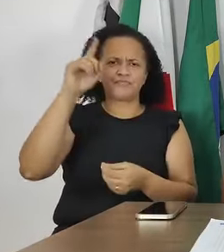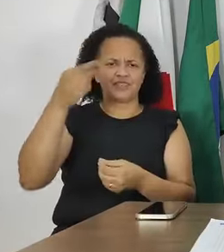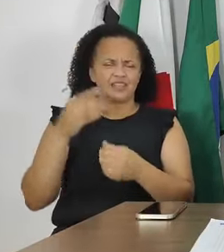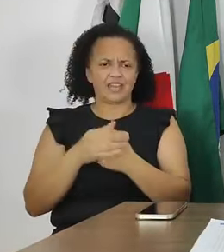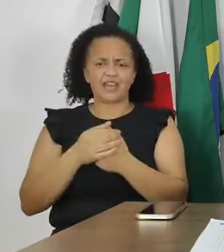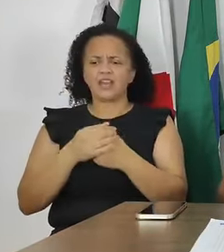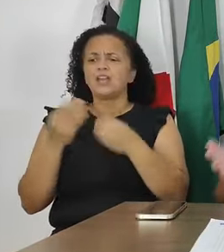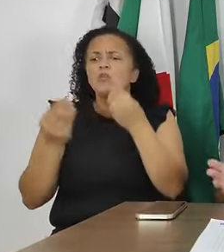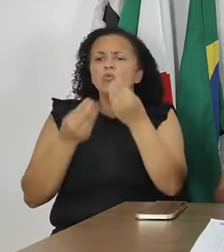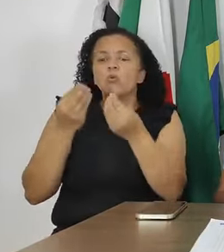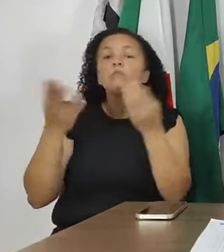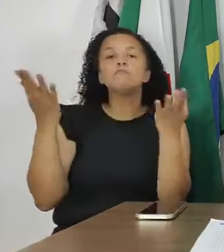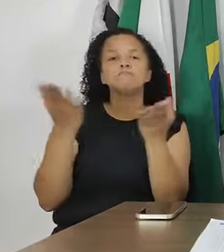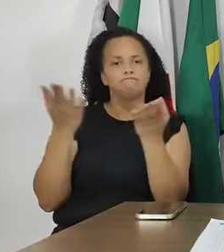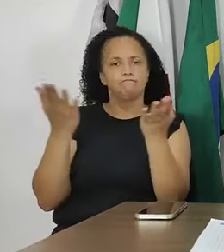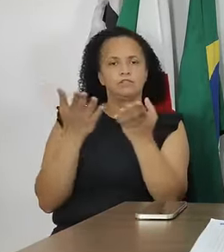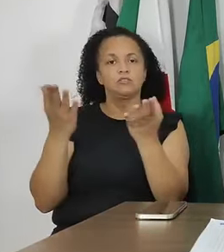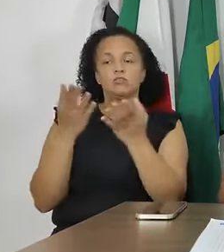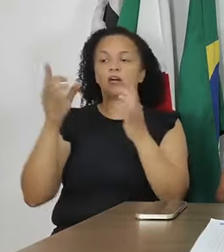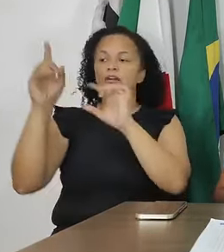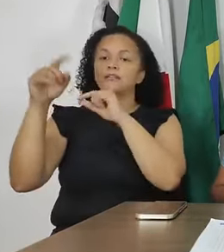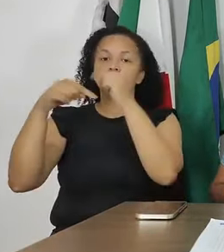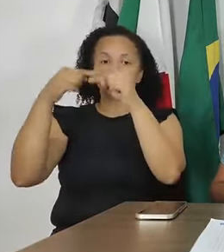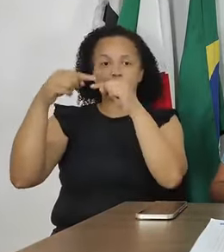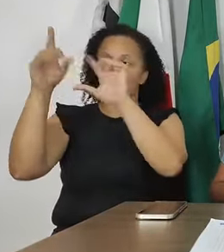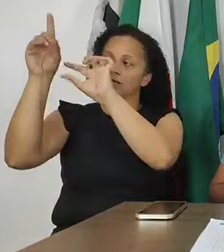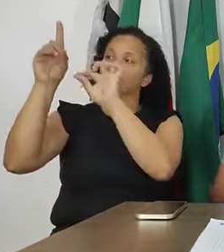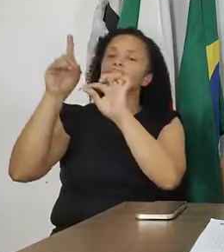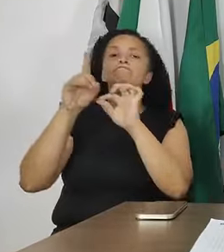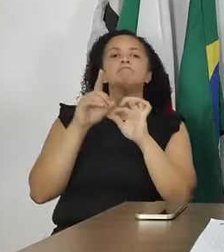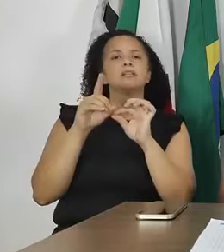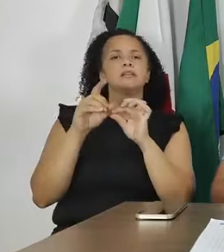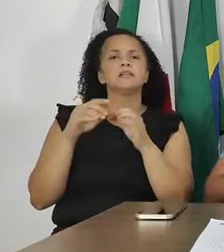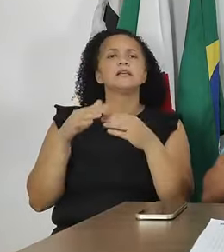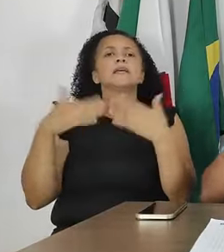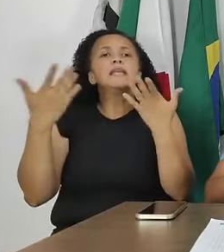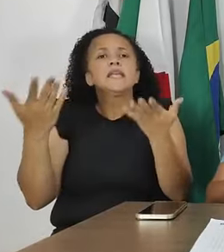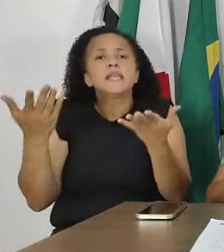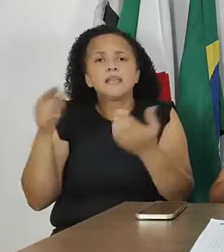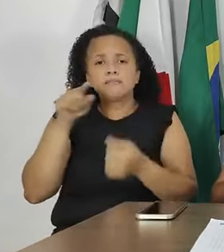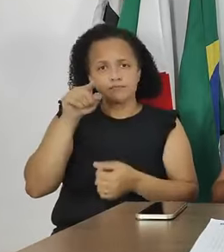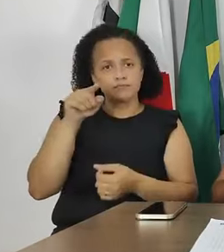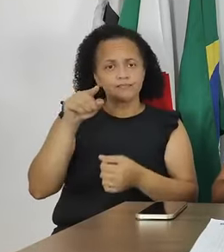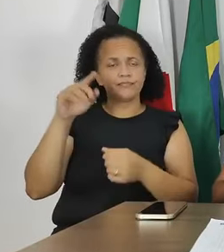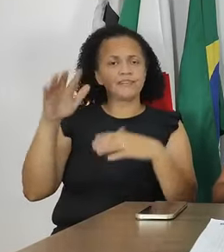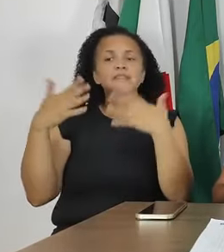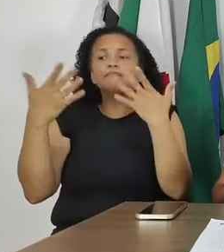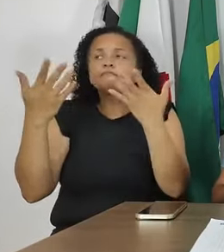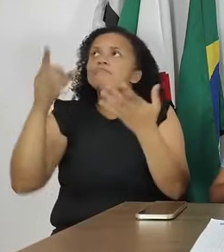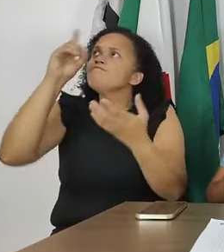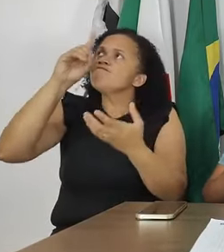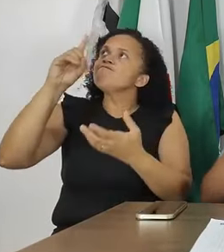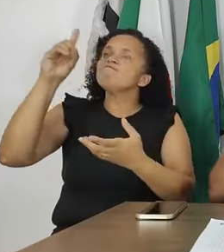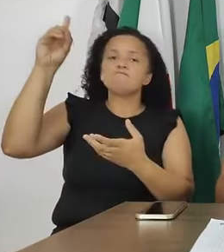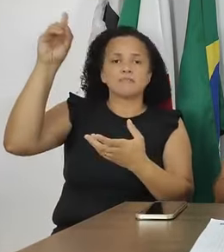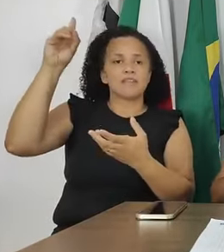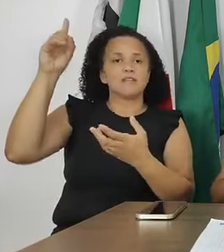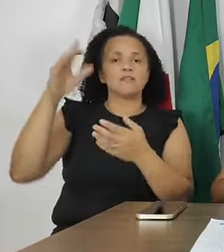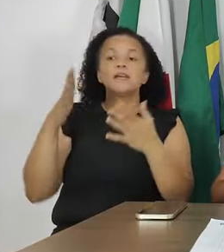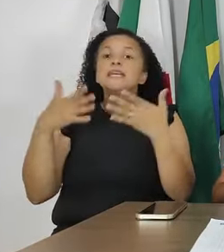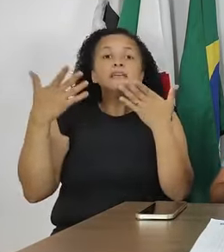desse novo nascimento, a partir da nova vida em Deus? Quem é o Marcelo? Quem é Deus? Quem é o